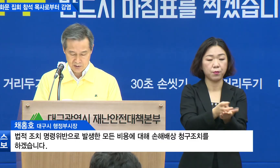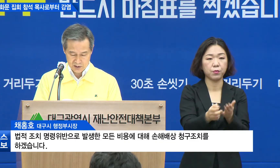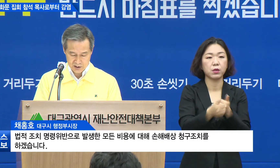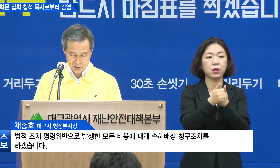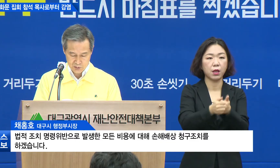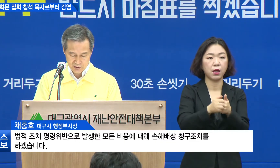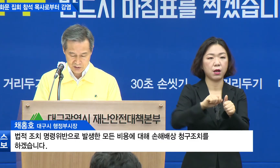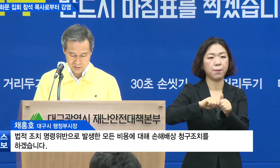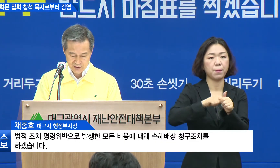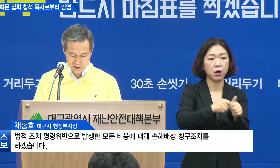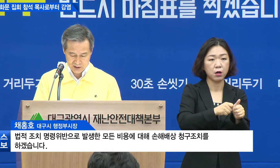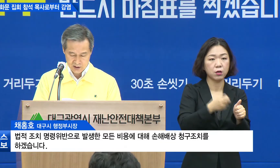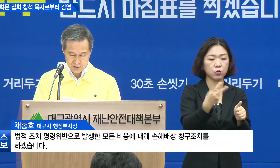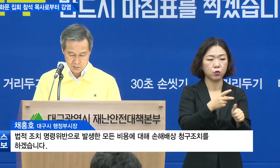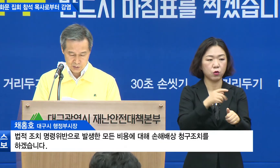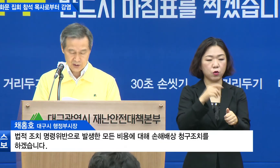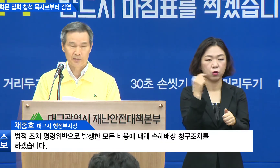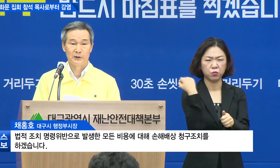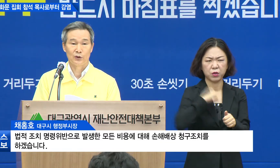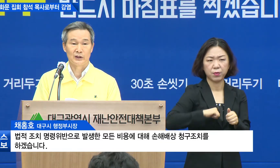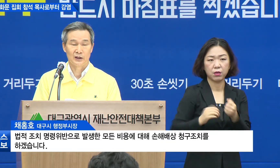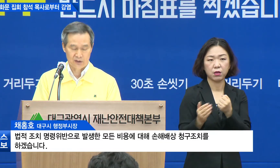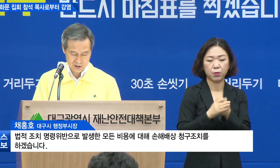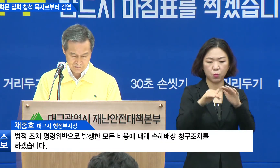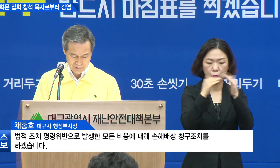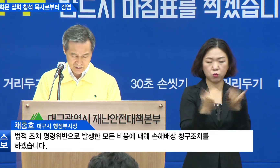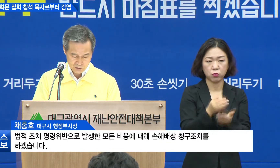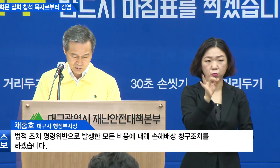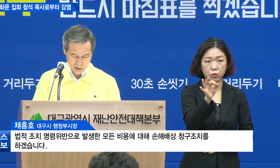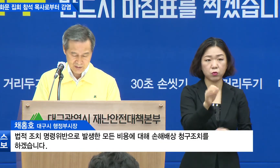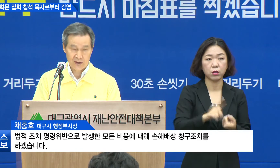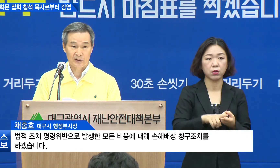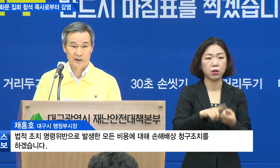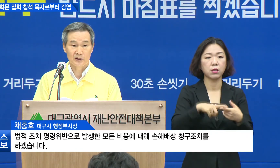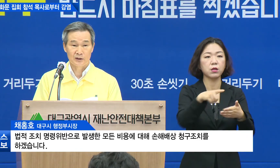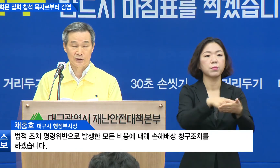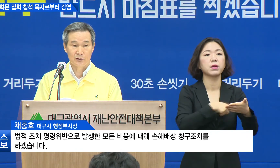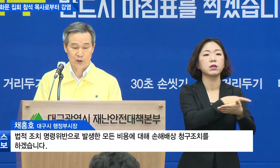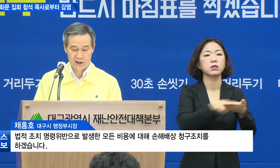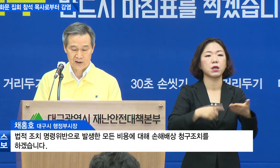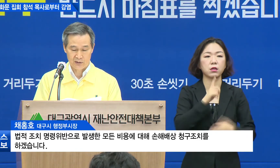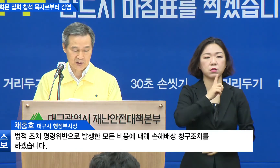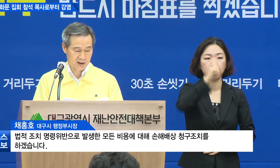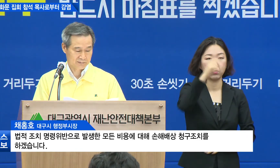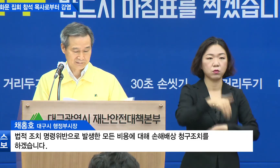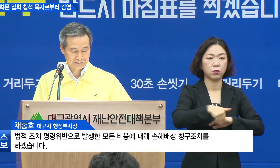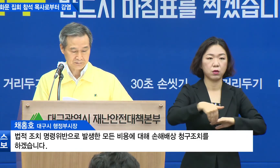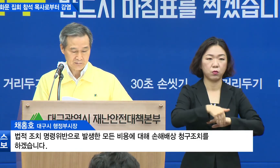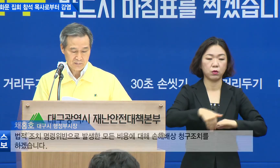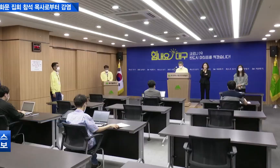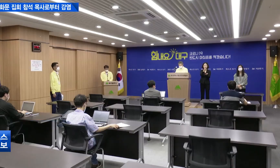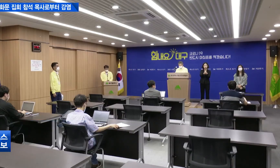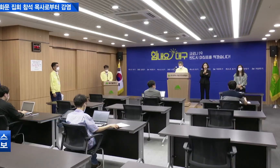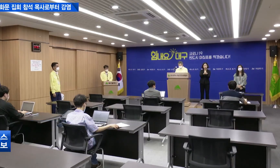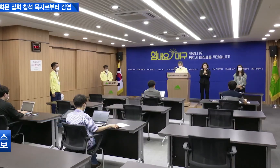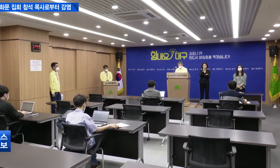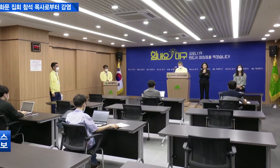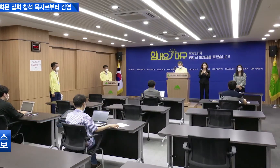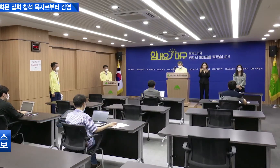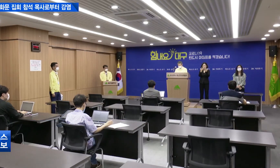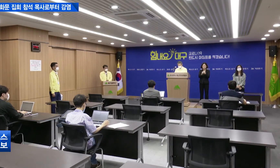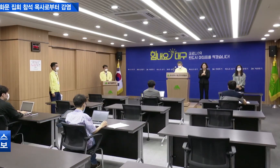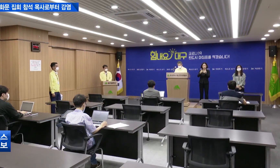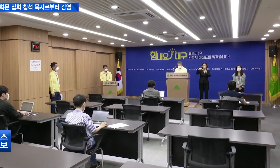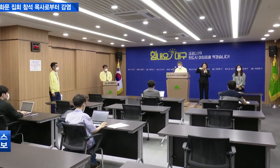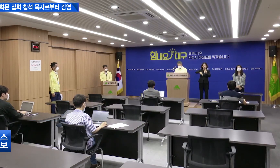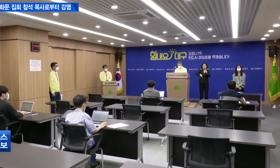및 명령 위반으로 발생한 모든 비용에 대해서 손해배상 등을 청구할 예정입니다. 대구시는